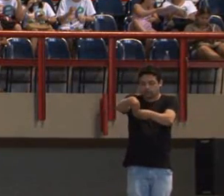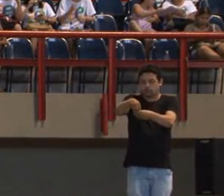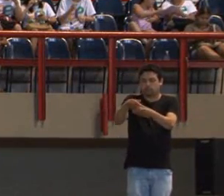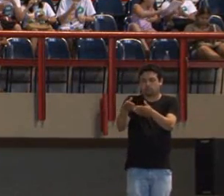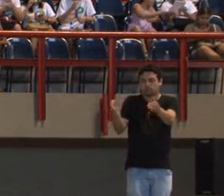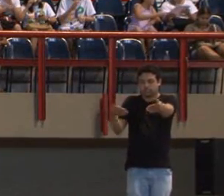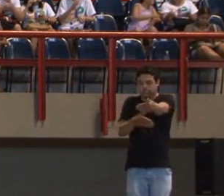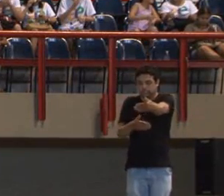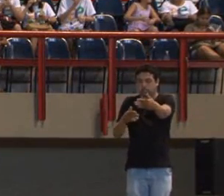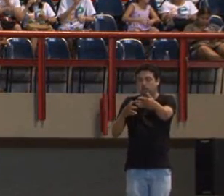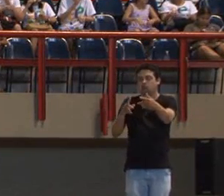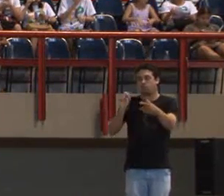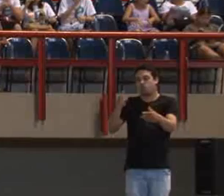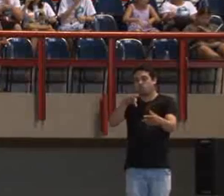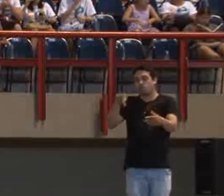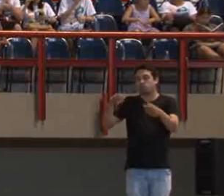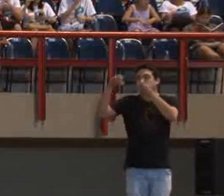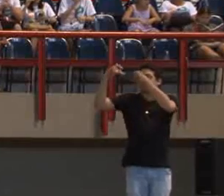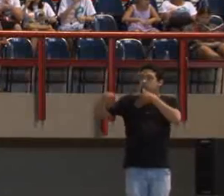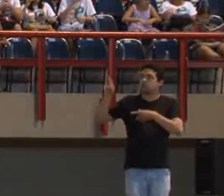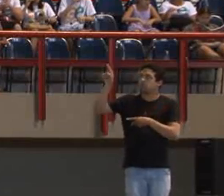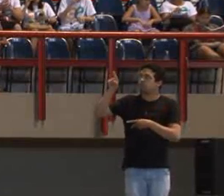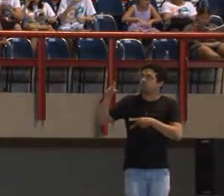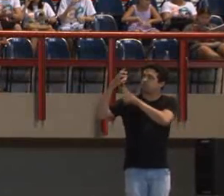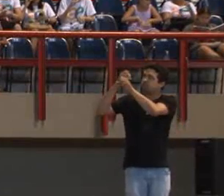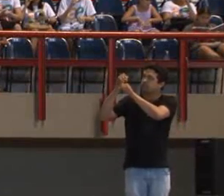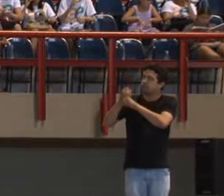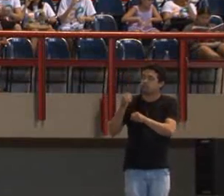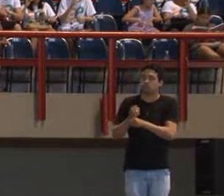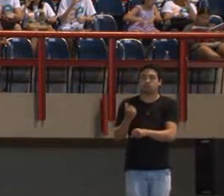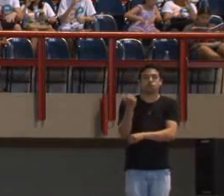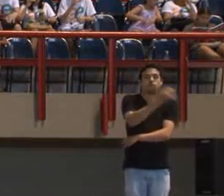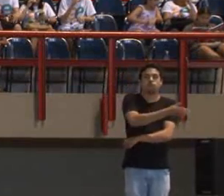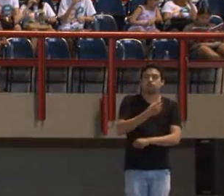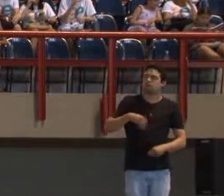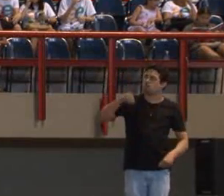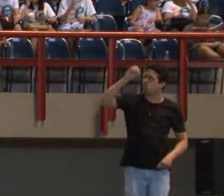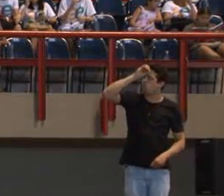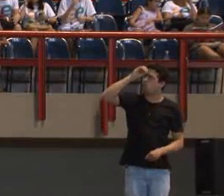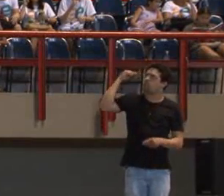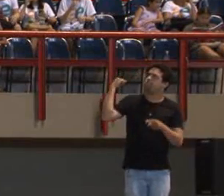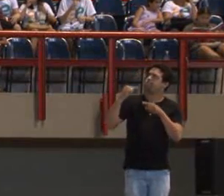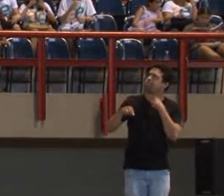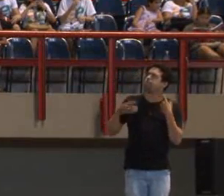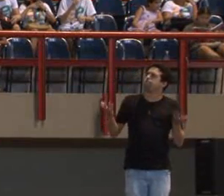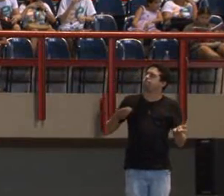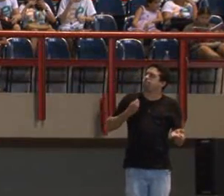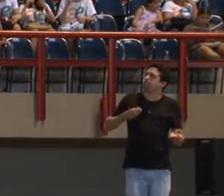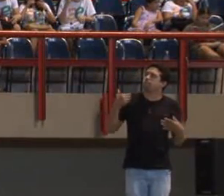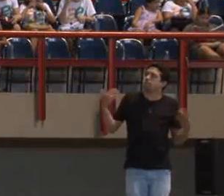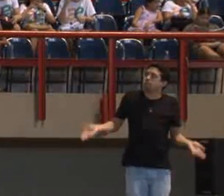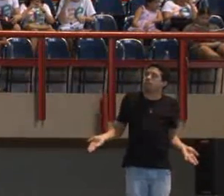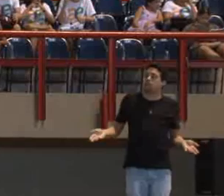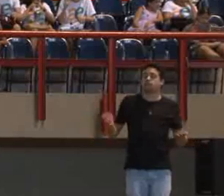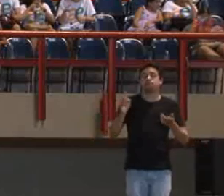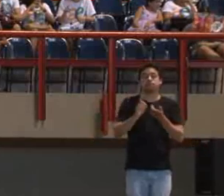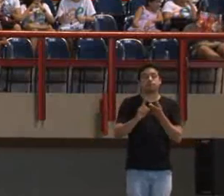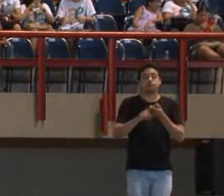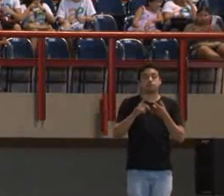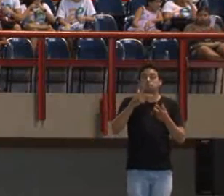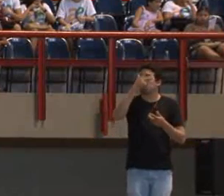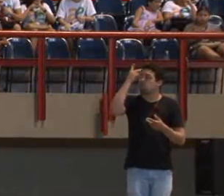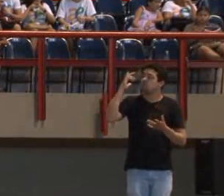vendo o teu professor fazer e quando saía dizia: para que é que serve essa física? E ninguém via